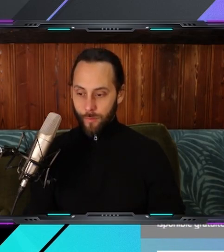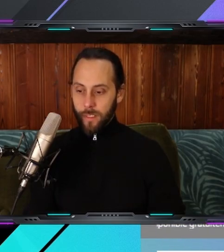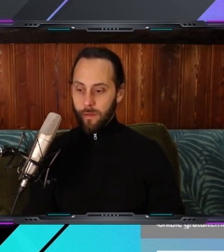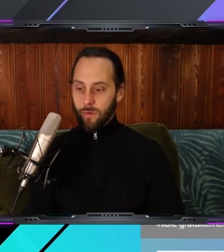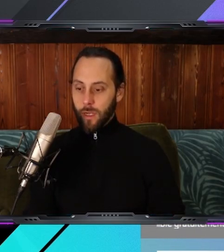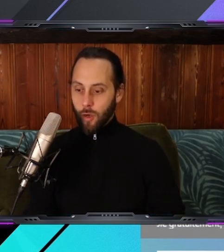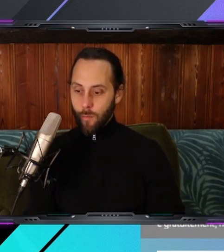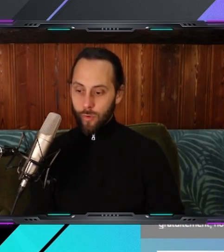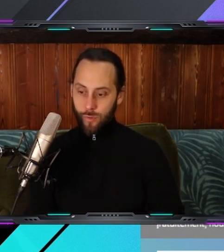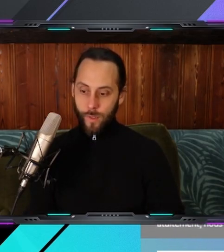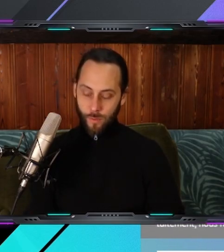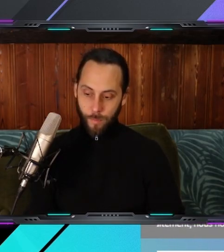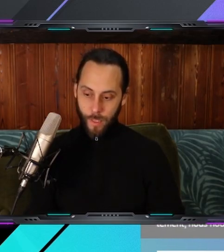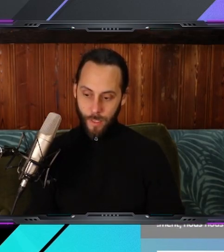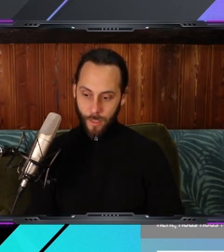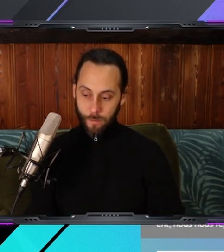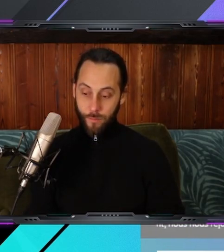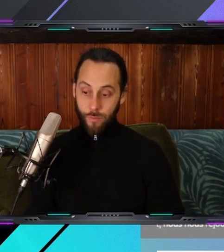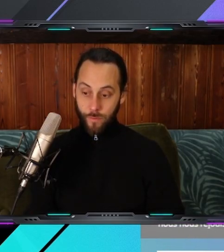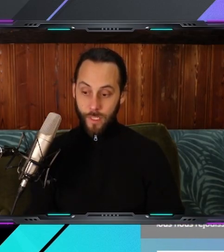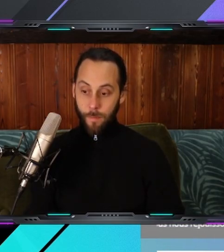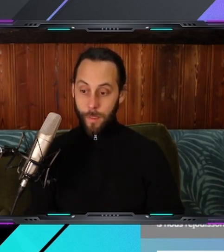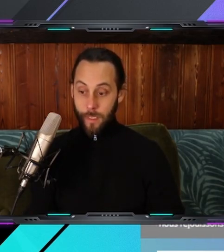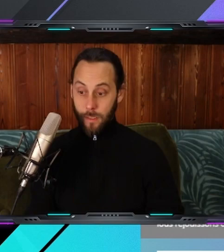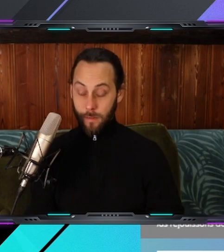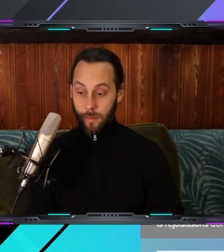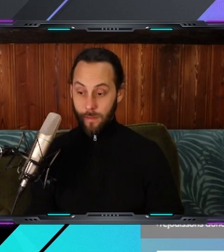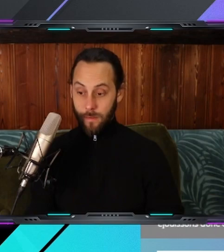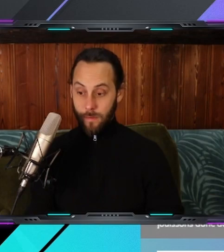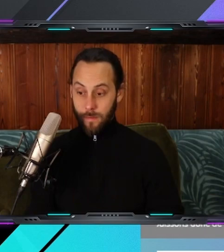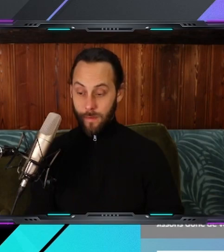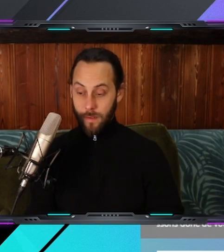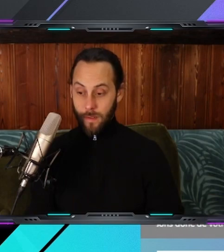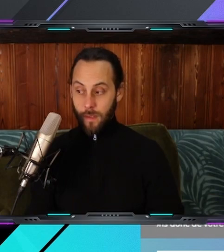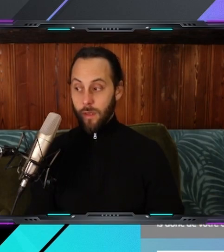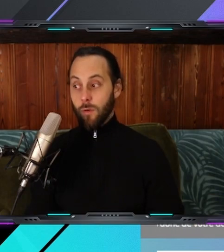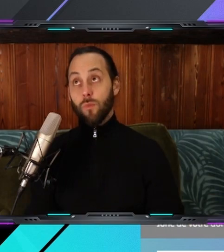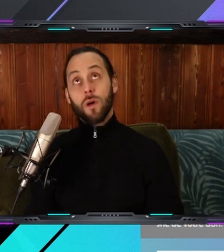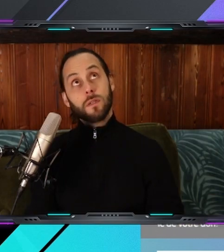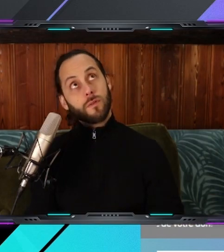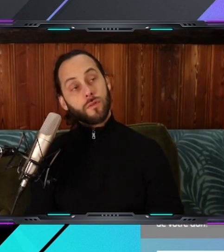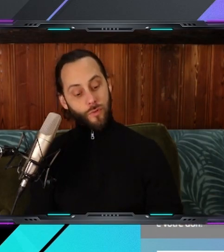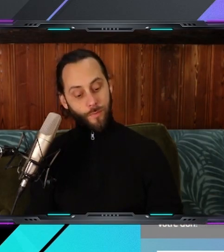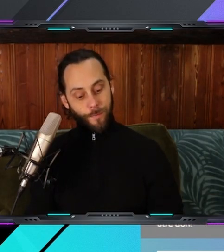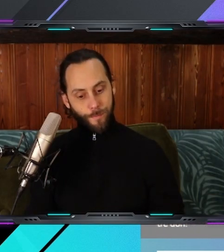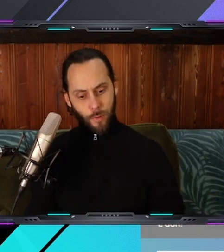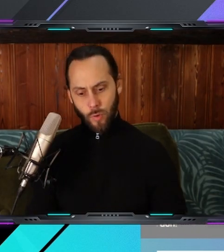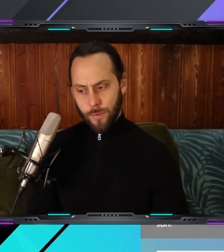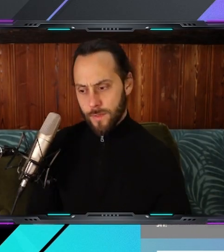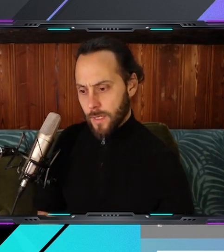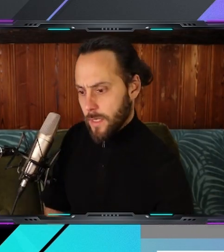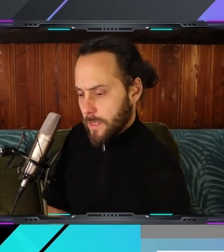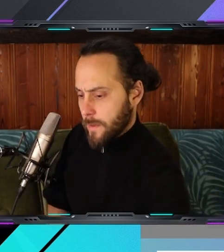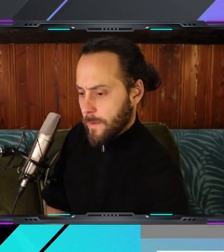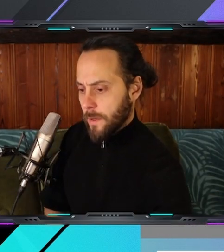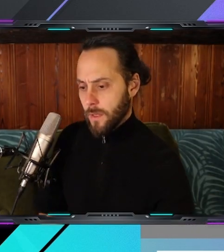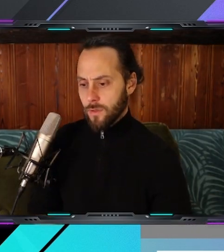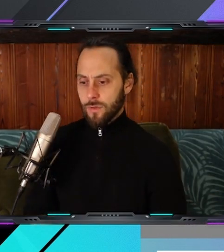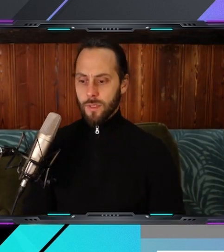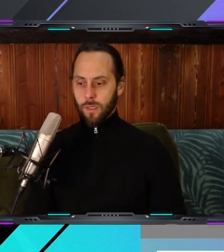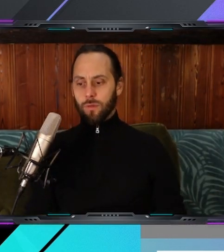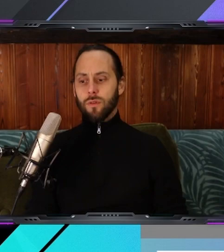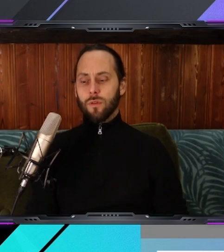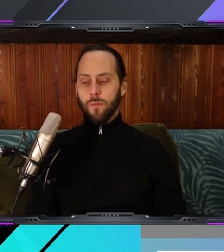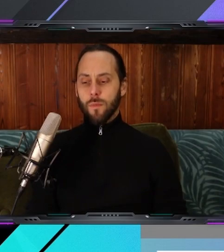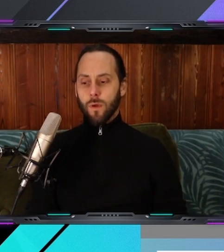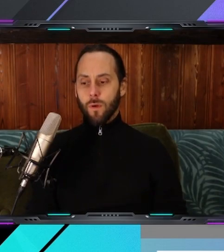Il ne veut pas être avocat comme le souhaite son père, il veut devenir pédiatre. Alors moi, ce que je proposerais, ce